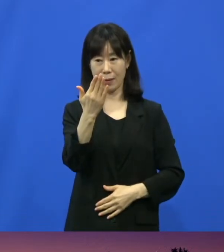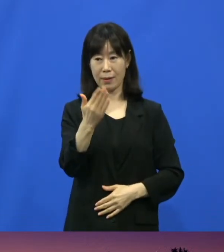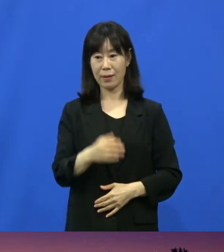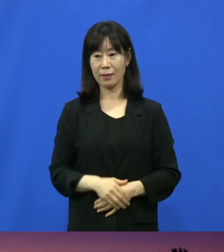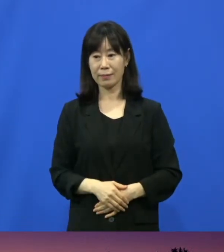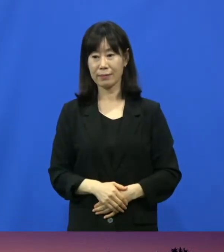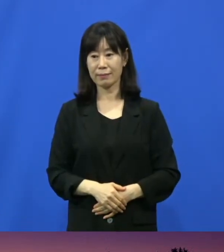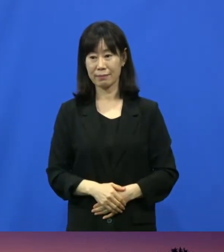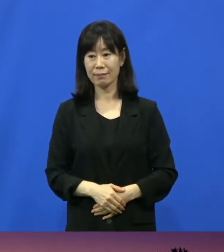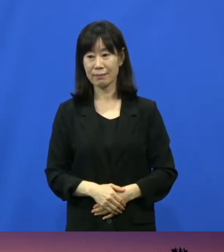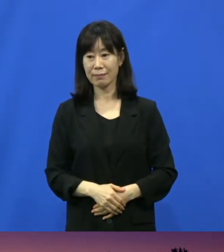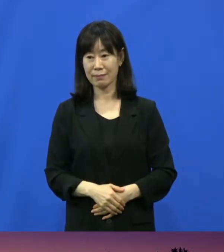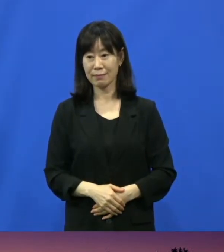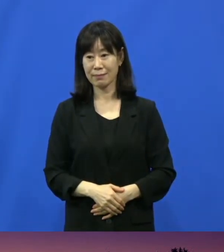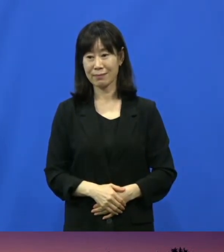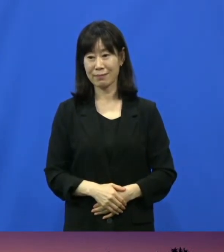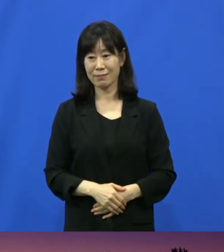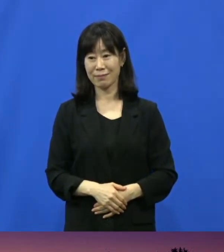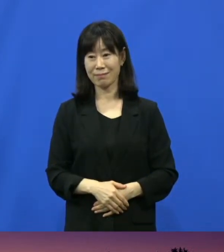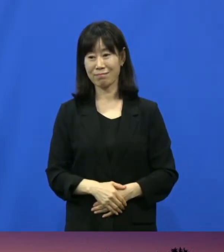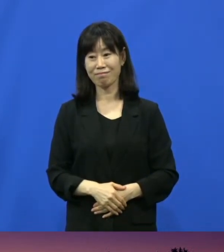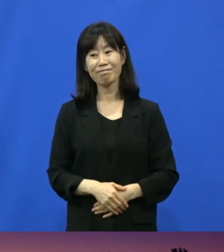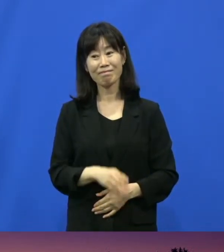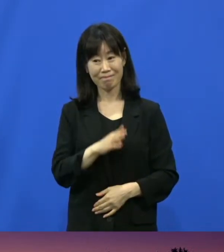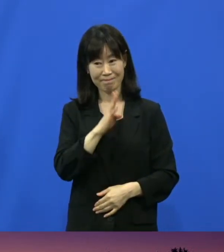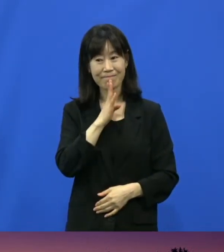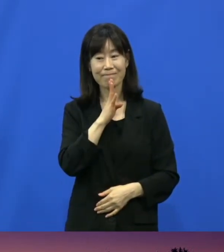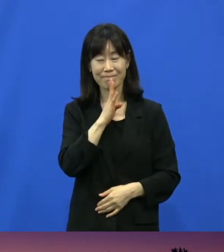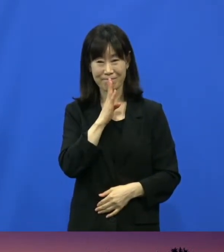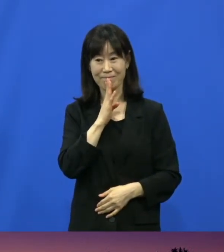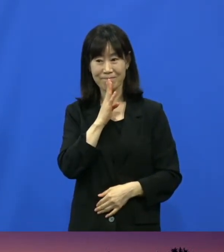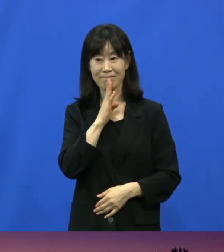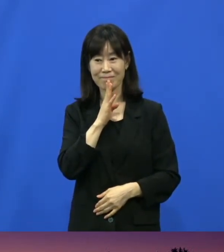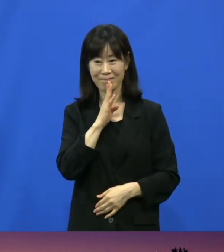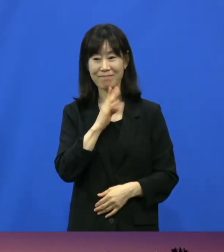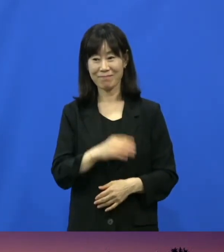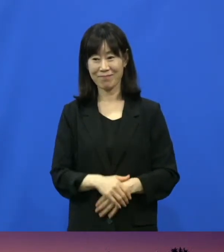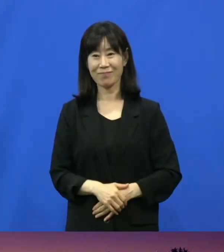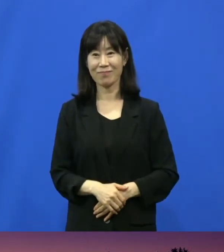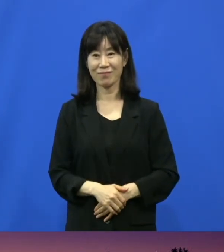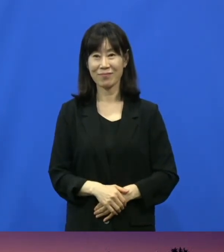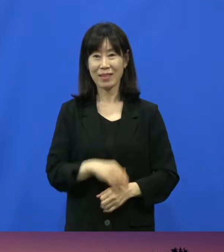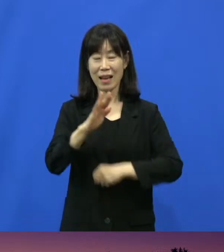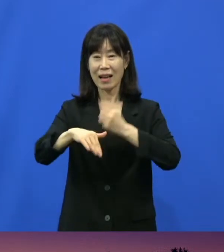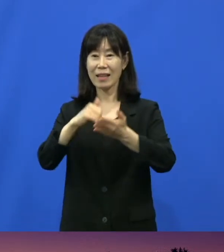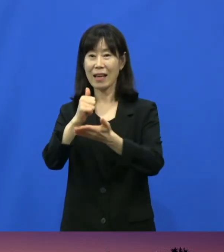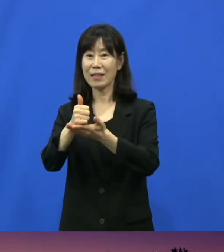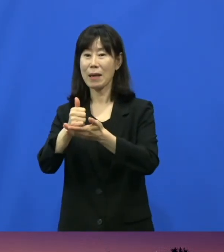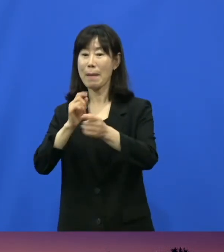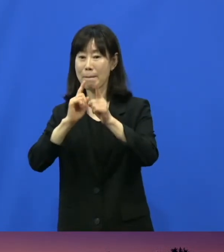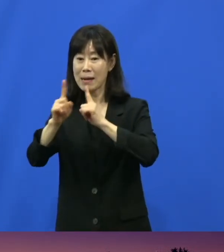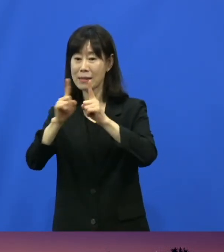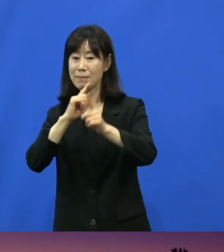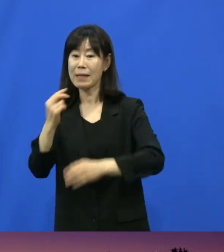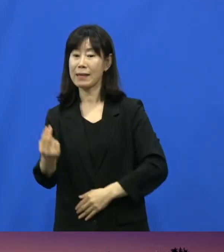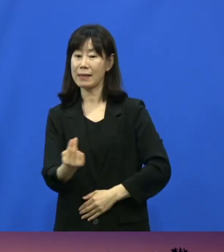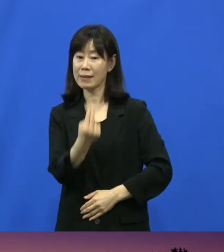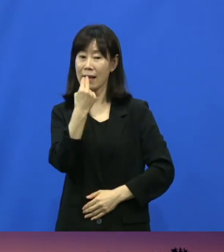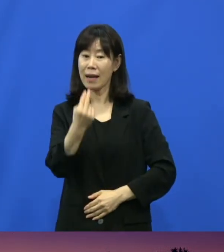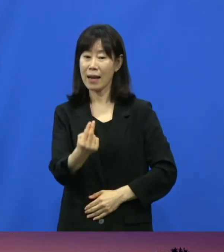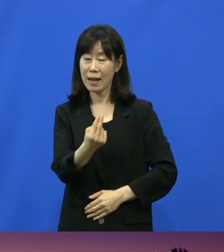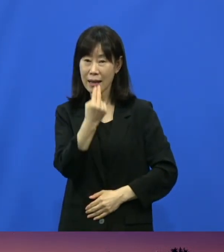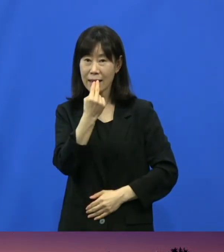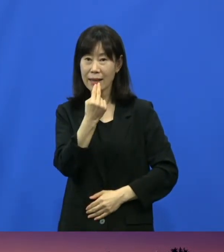문제가 해결돼서 해결되는 게 아닙니다. 말씀이 우리의 귀에 들려지고 주님의 말씀이 인격으로 살아있는 말씀으로 내